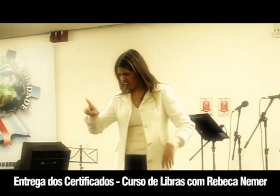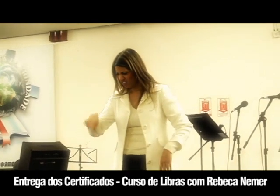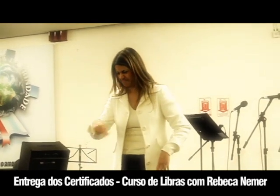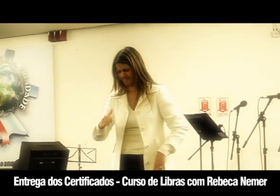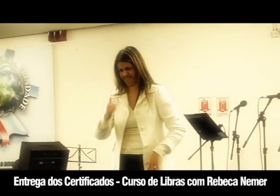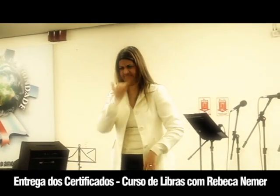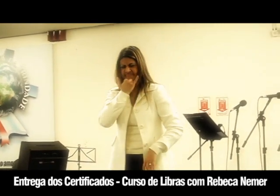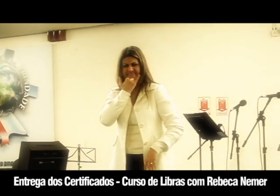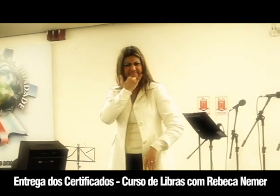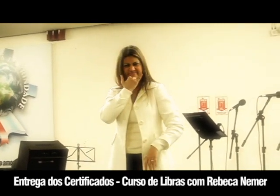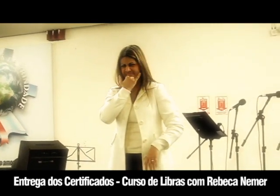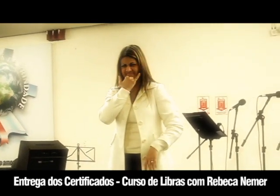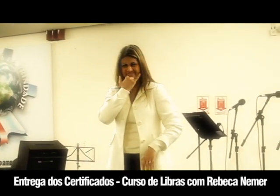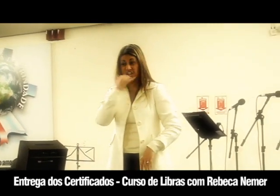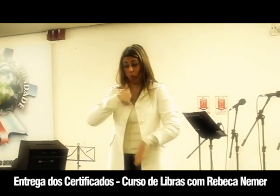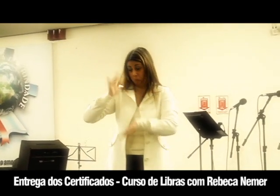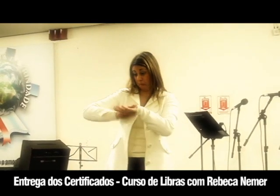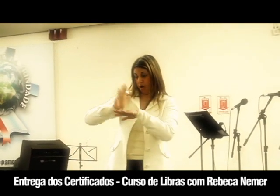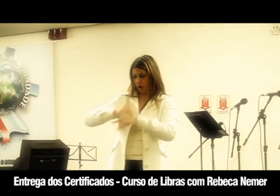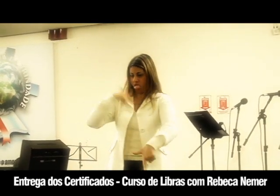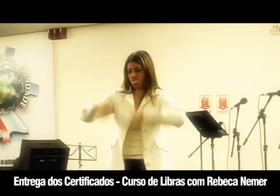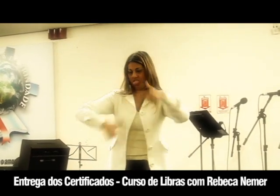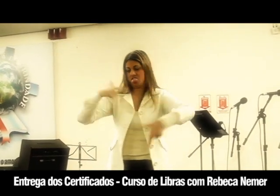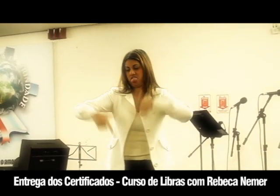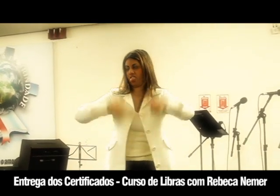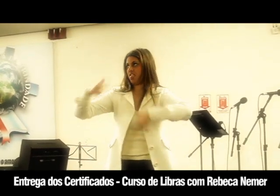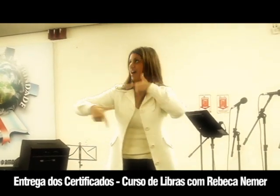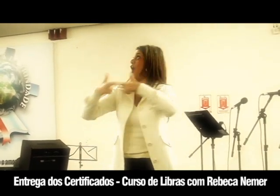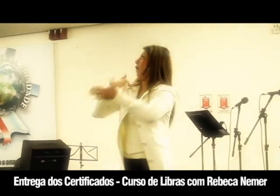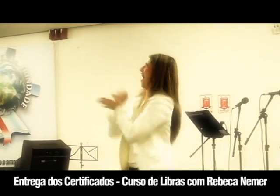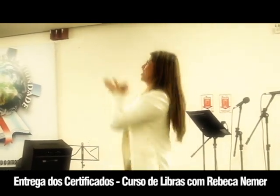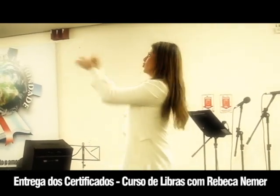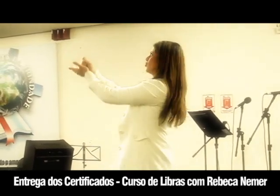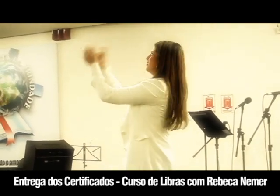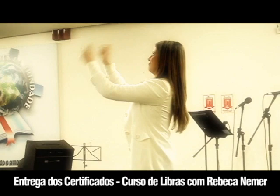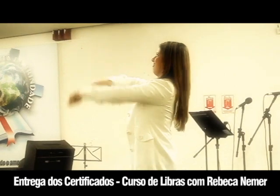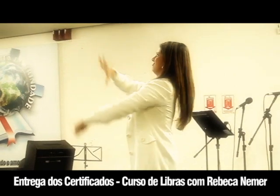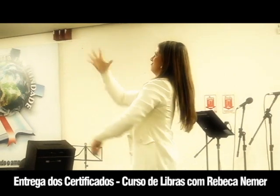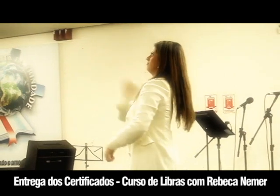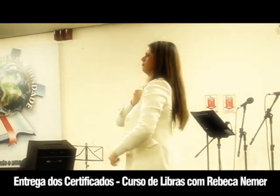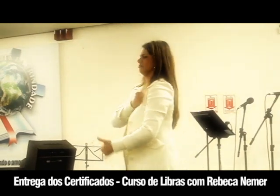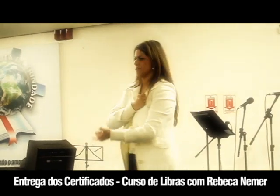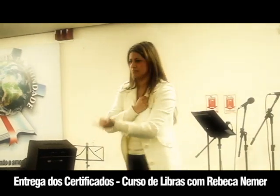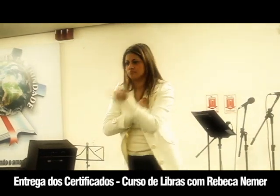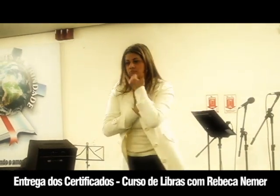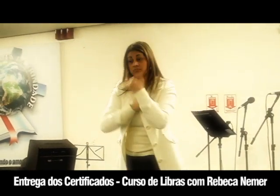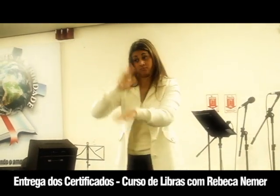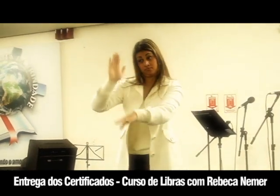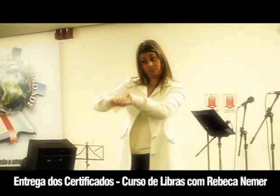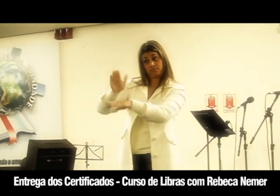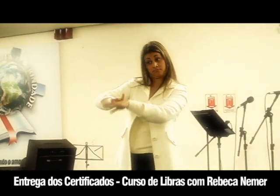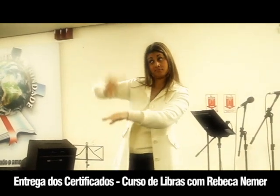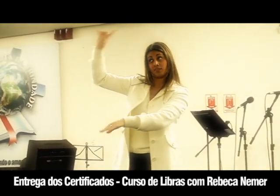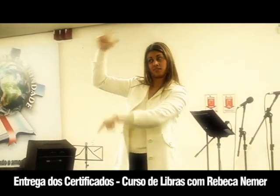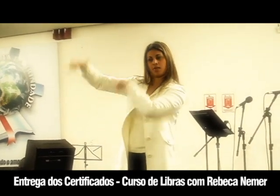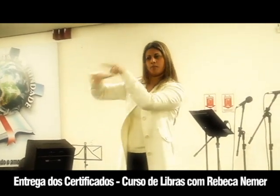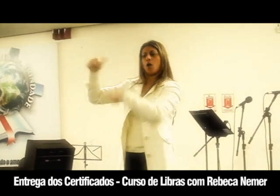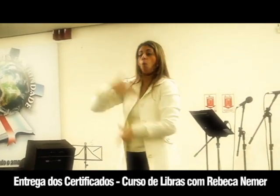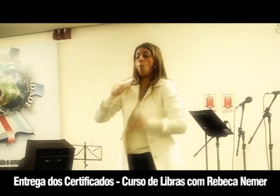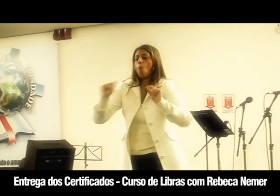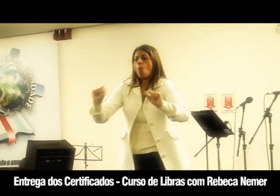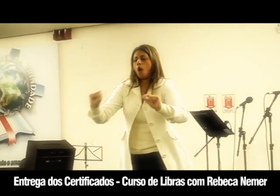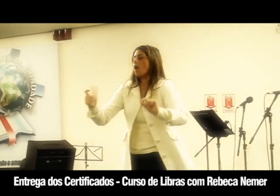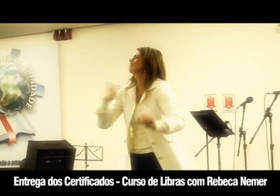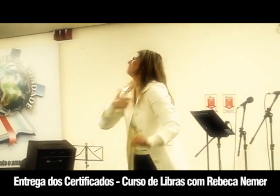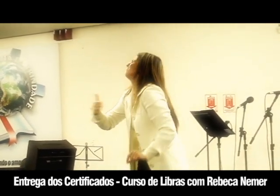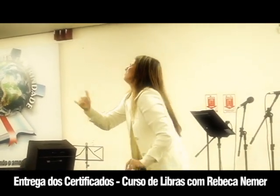na cruz. A obra de Cristo na cruz foi uma obra completa. Jesus não deixou